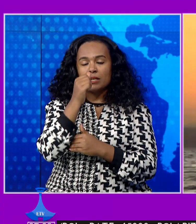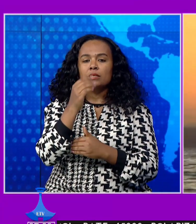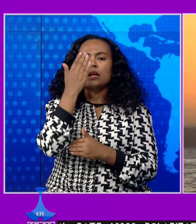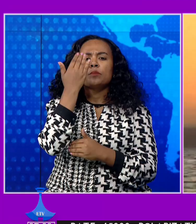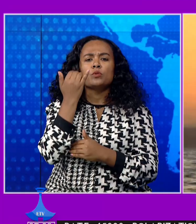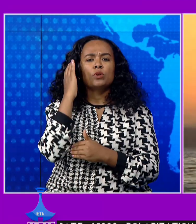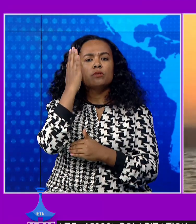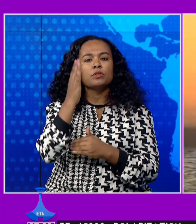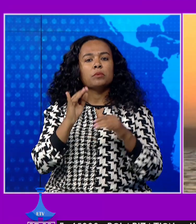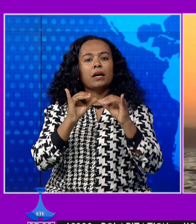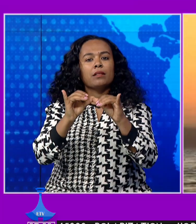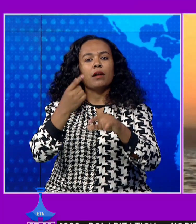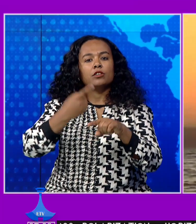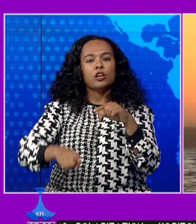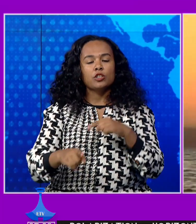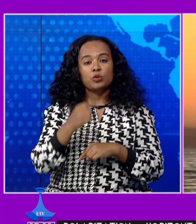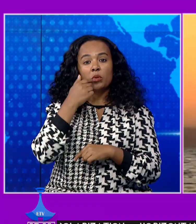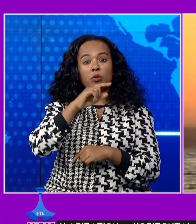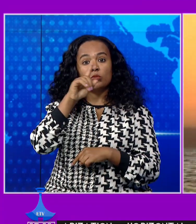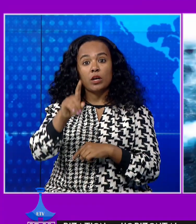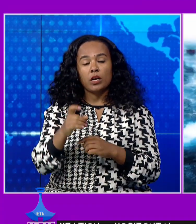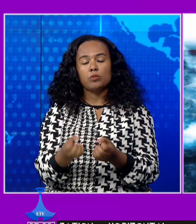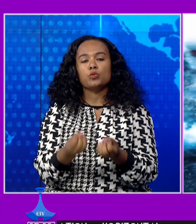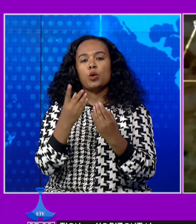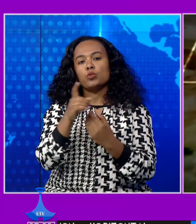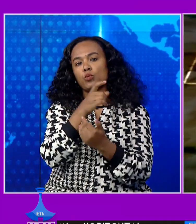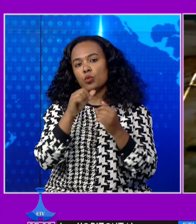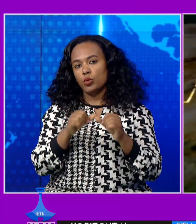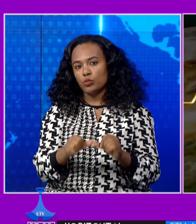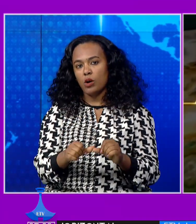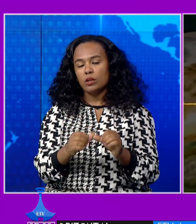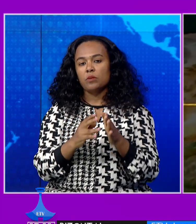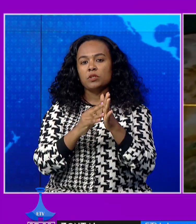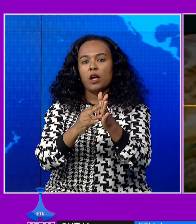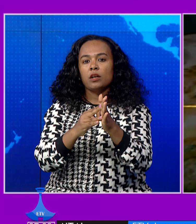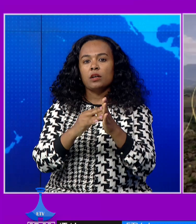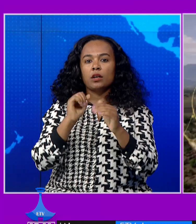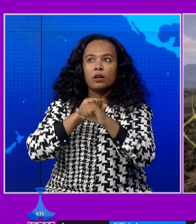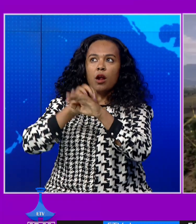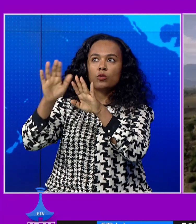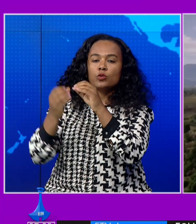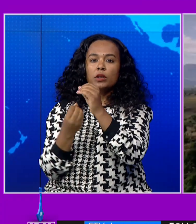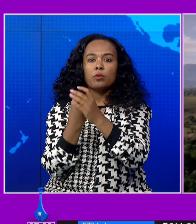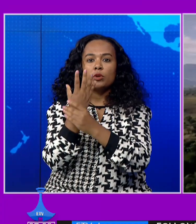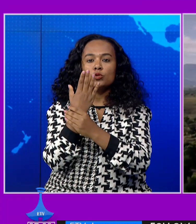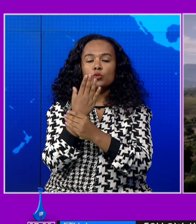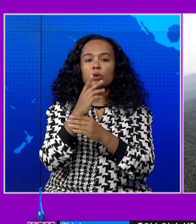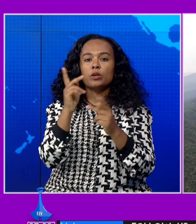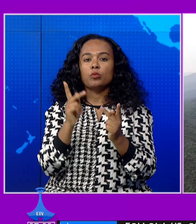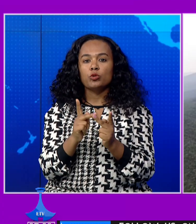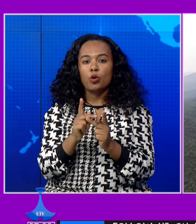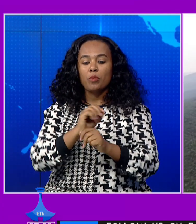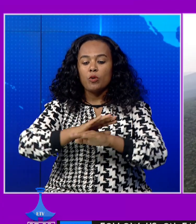ወደፊት መስፈንጠር ተሳናት የሚለው ጥያቄ የብዙሃኑ ሆኖ ቆይቷል። ላብነትም ከተራራዎቿ እየመነጩ በየሸለቆ